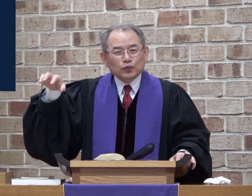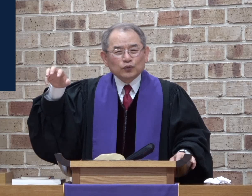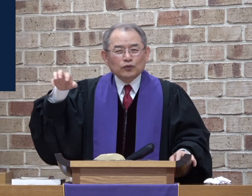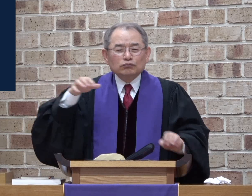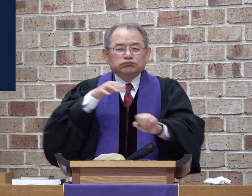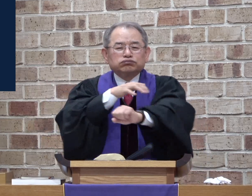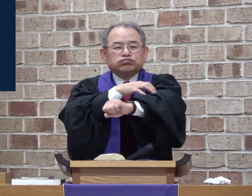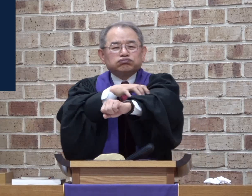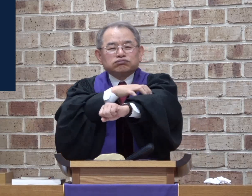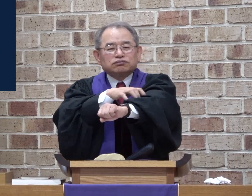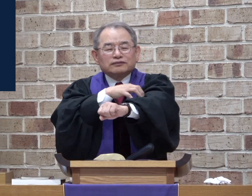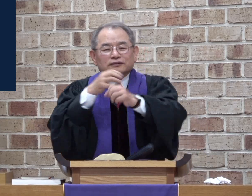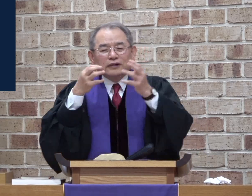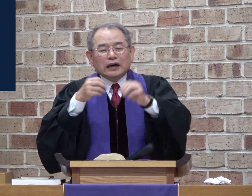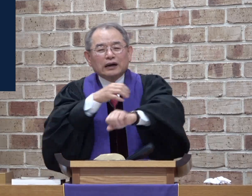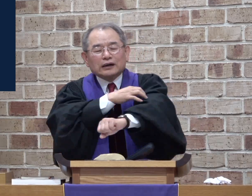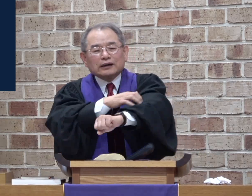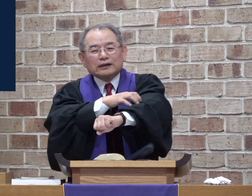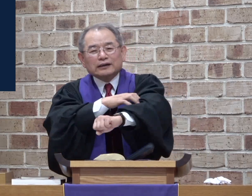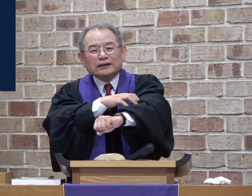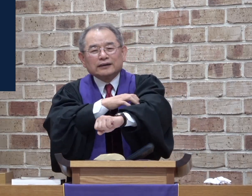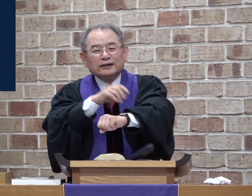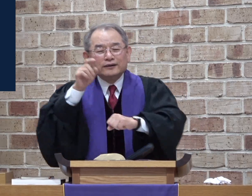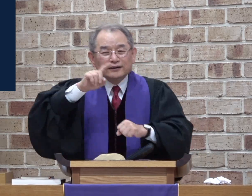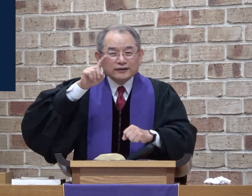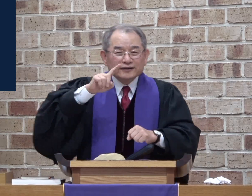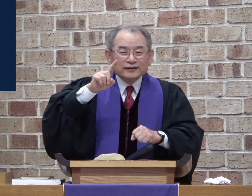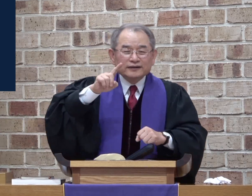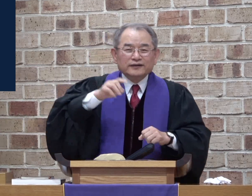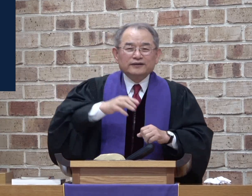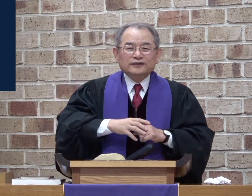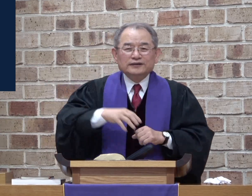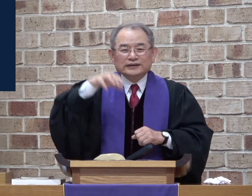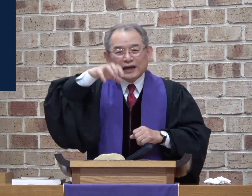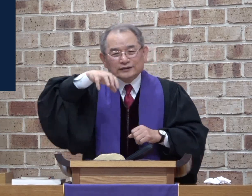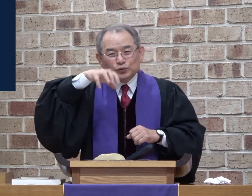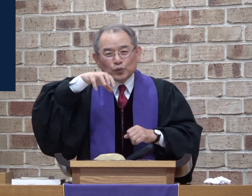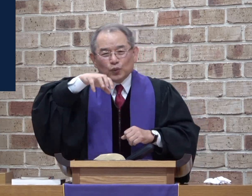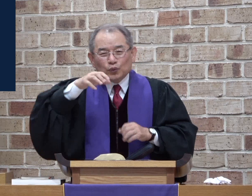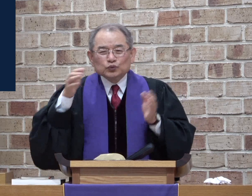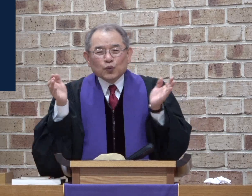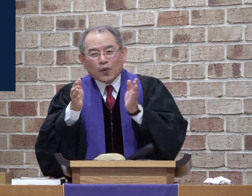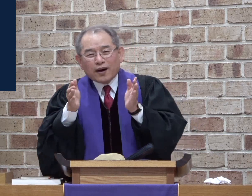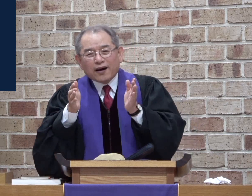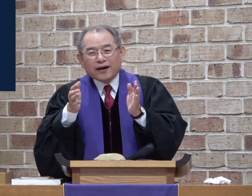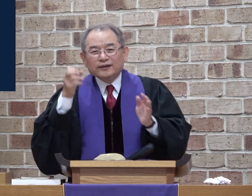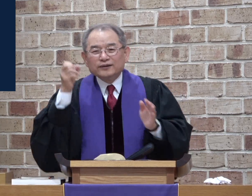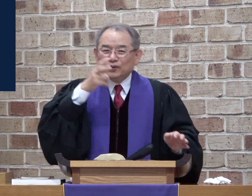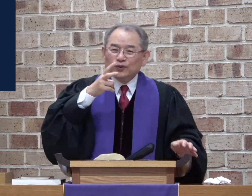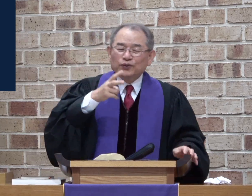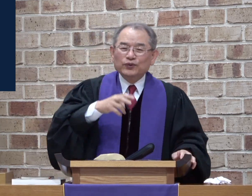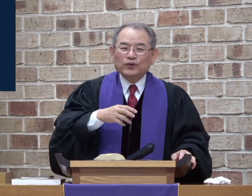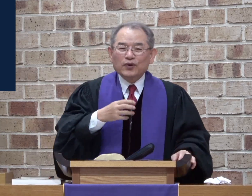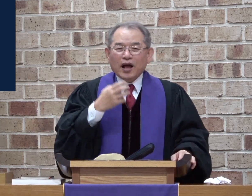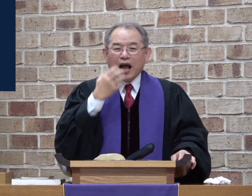그런데 이 장소가 불편했습니다. 장소가 좁고 또